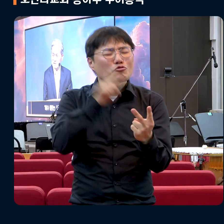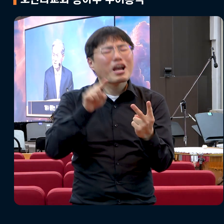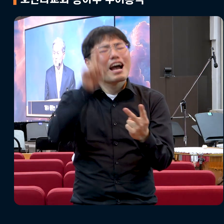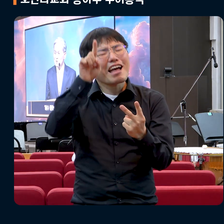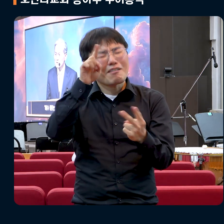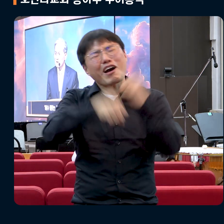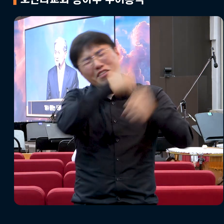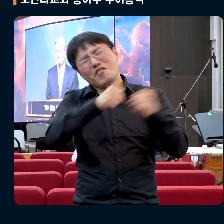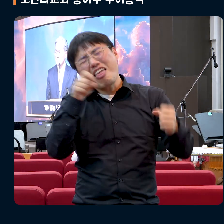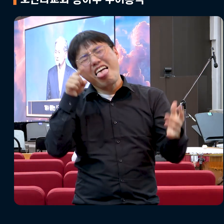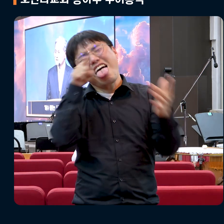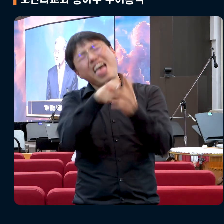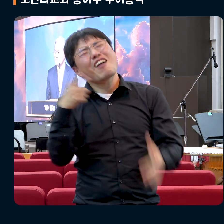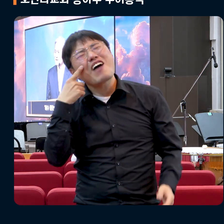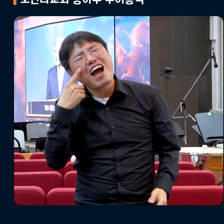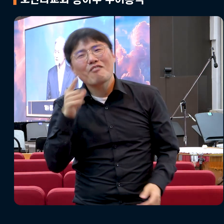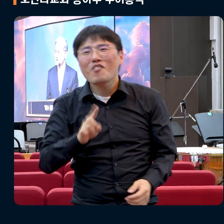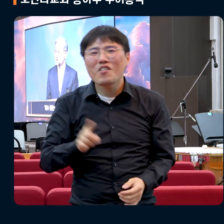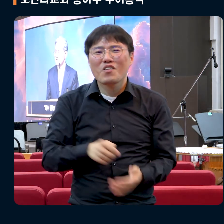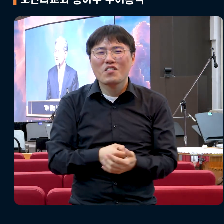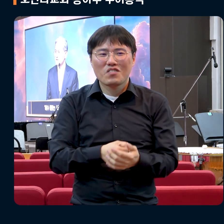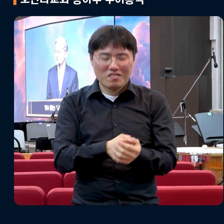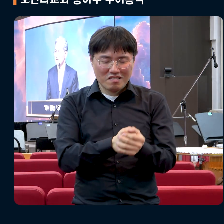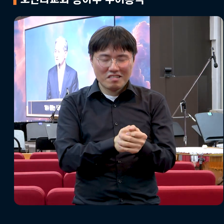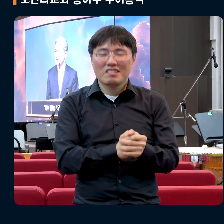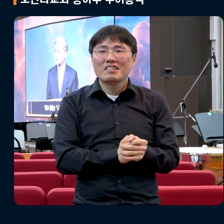둘 중에 하나인데 그냥 찍으시면 됩니다.